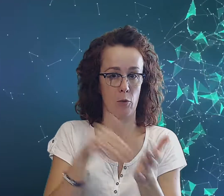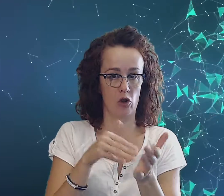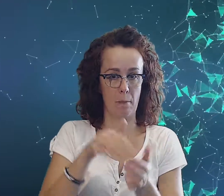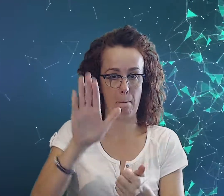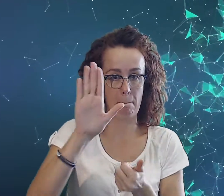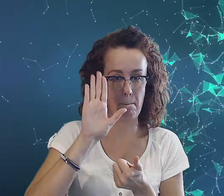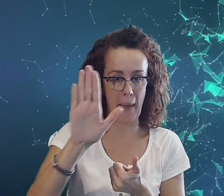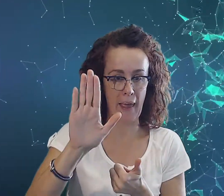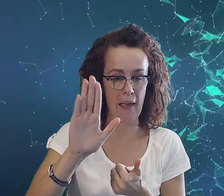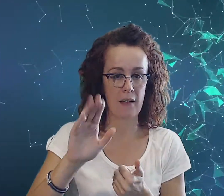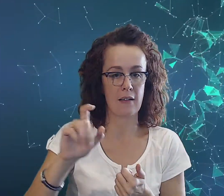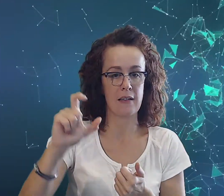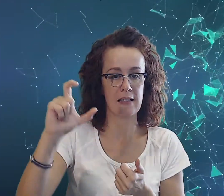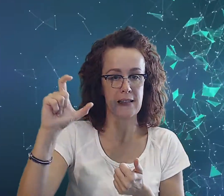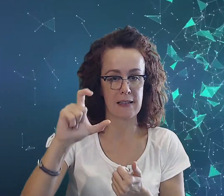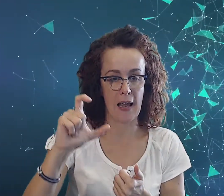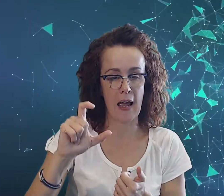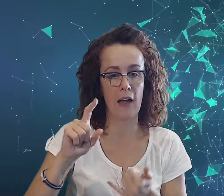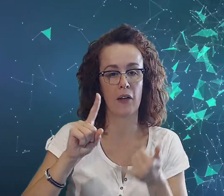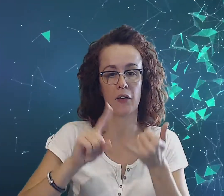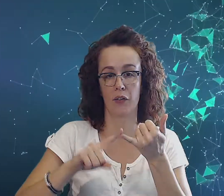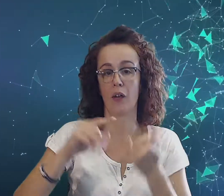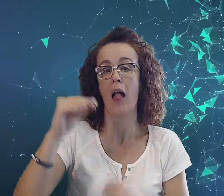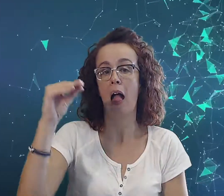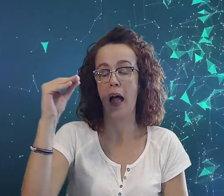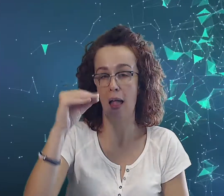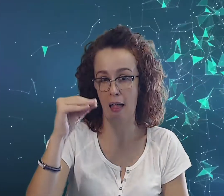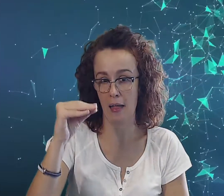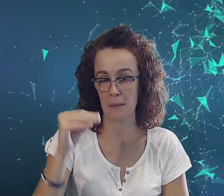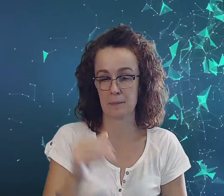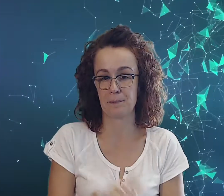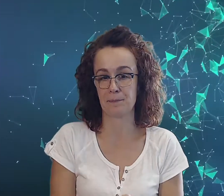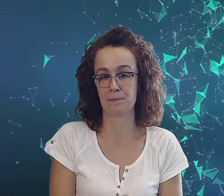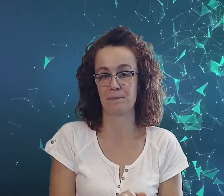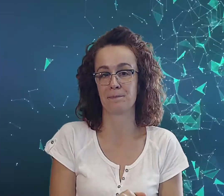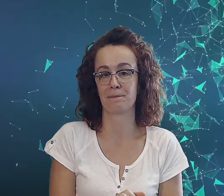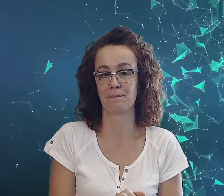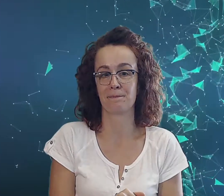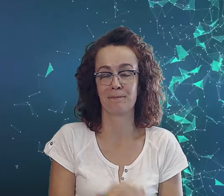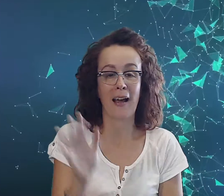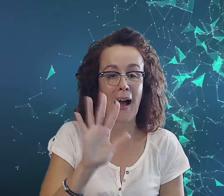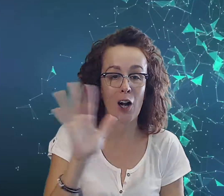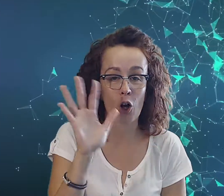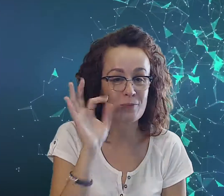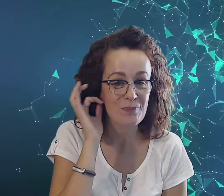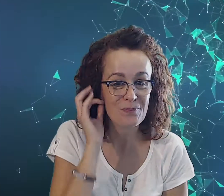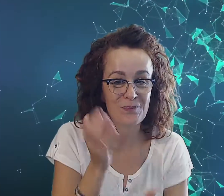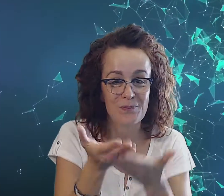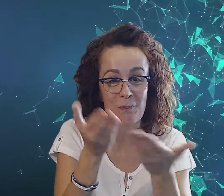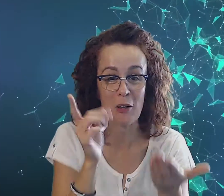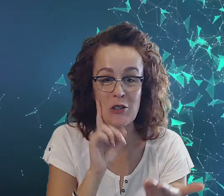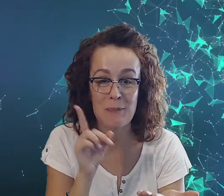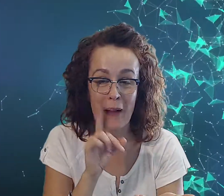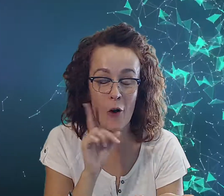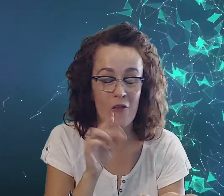poszku B, C i E. Halo! Męczpanowie,